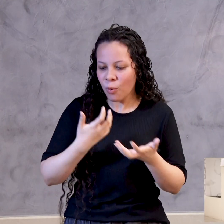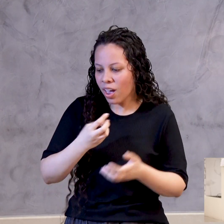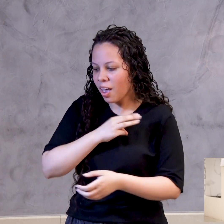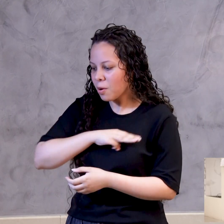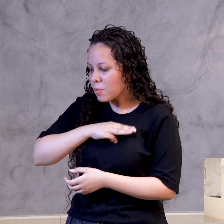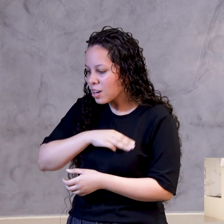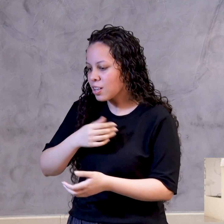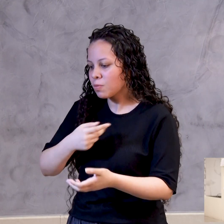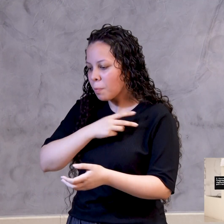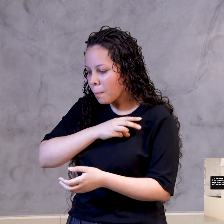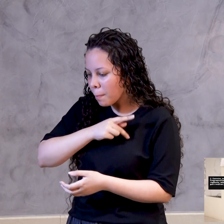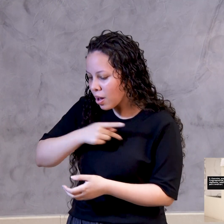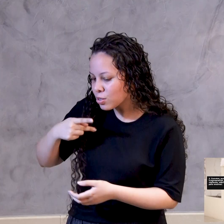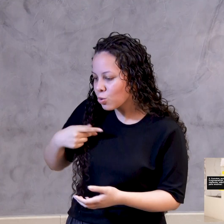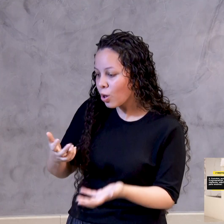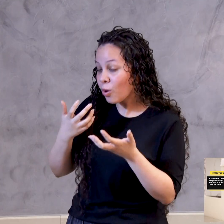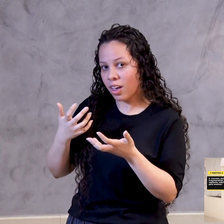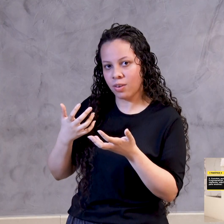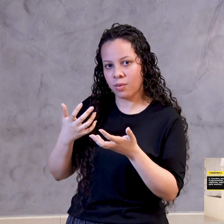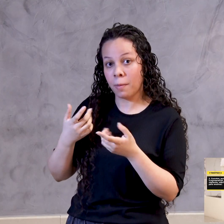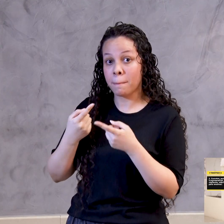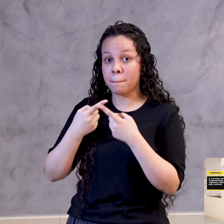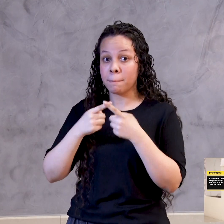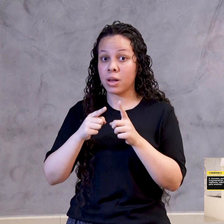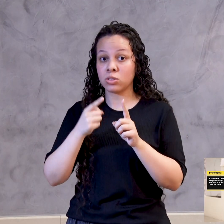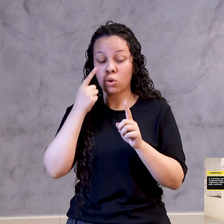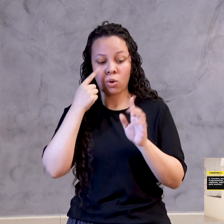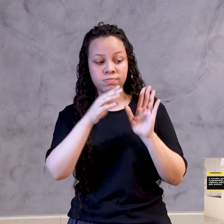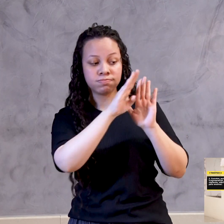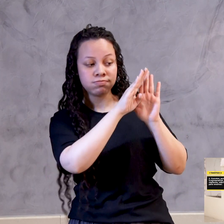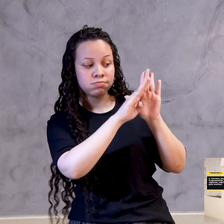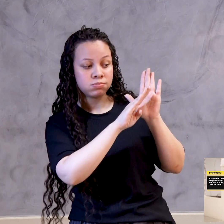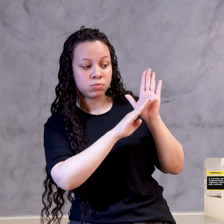deseja. Convém, pois, que o bispo seja